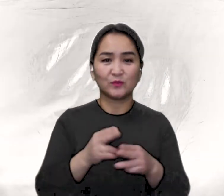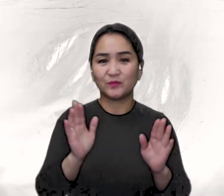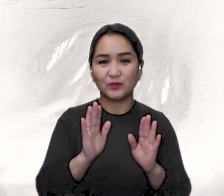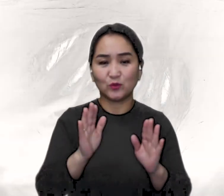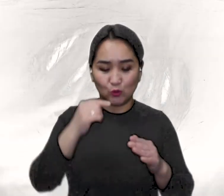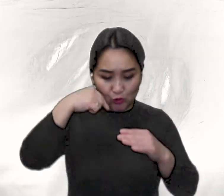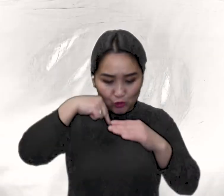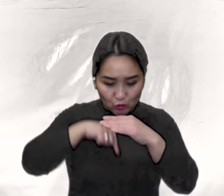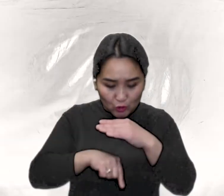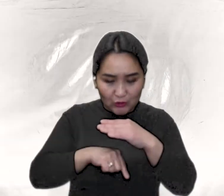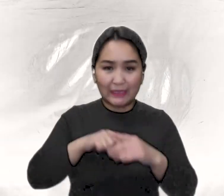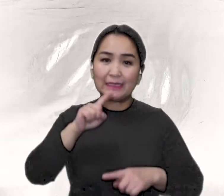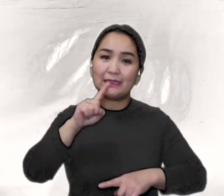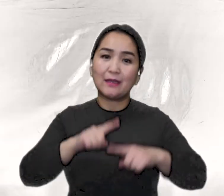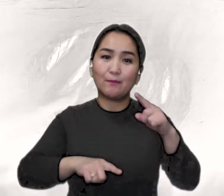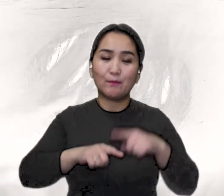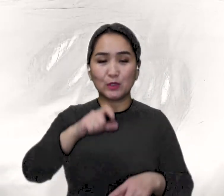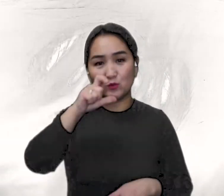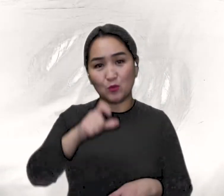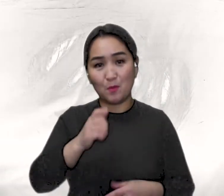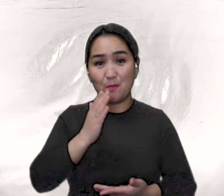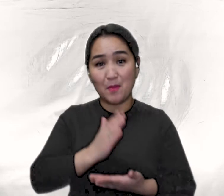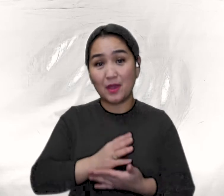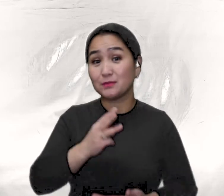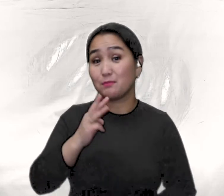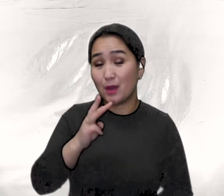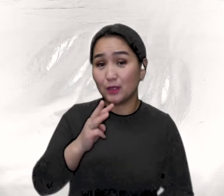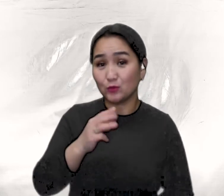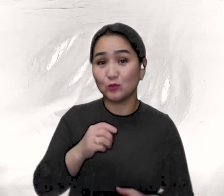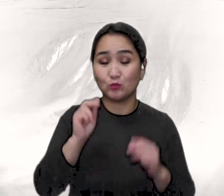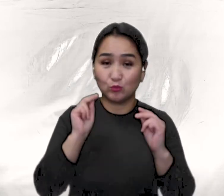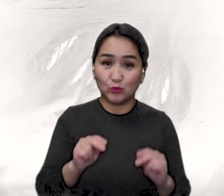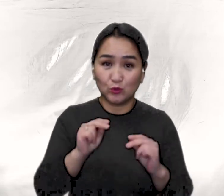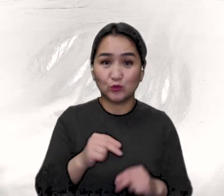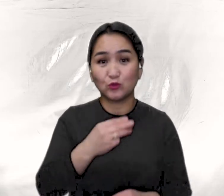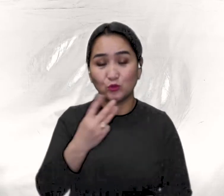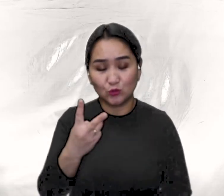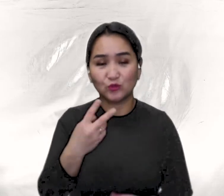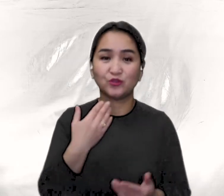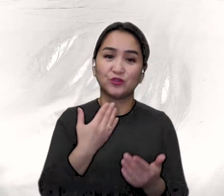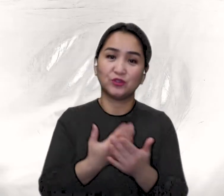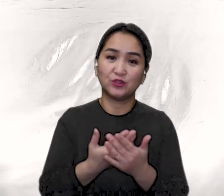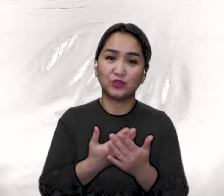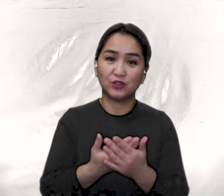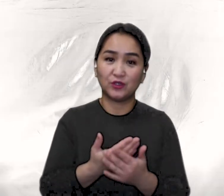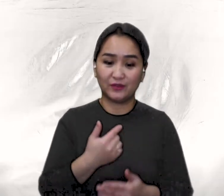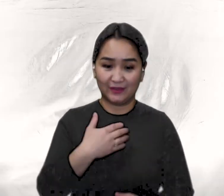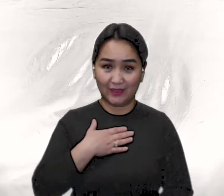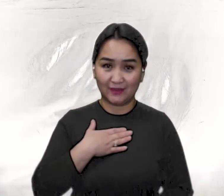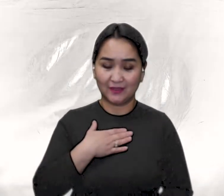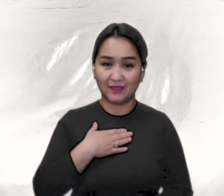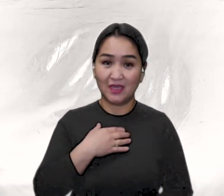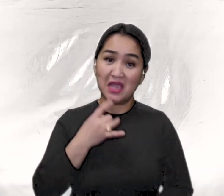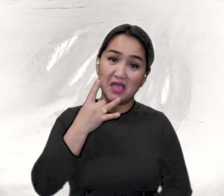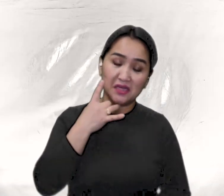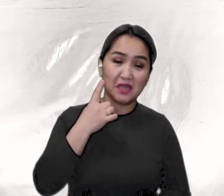ер нь болно шүү. Тэ надад жишээлбэл чи ир юм уу гэд хэлэхэд тавгуцдаг, би